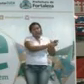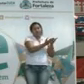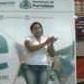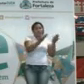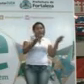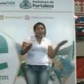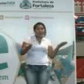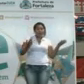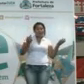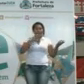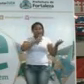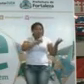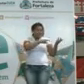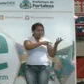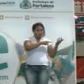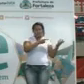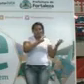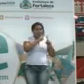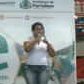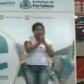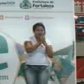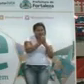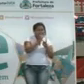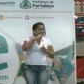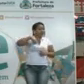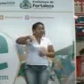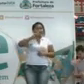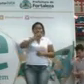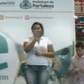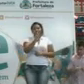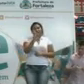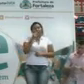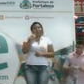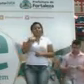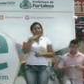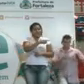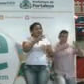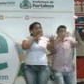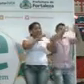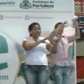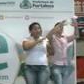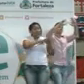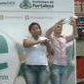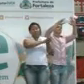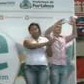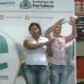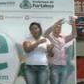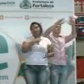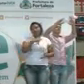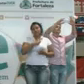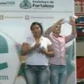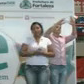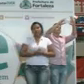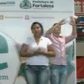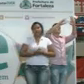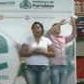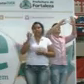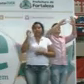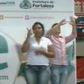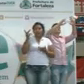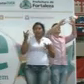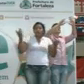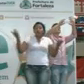de romance social, não é. É um romance científico, determinista e preconceituoso. Ok. Qual